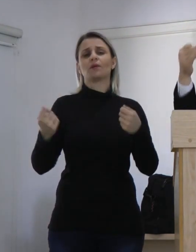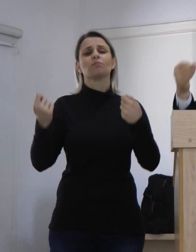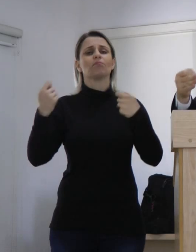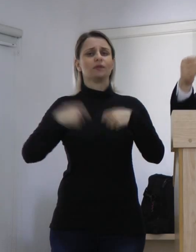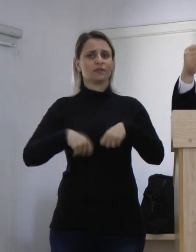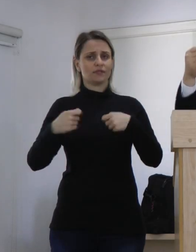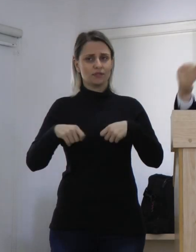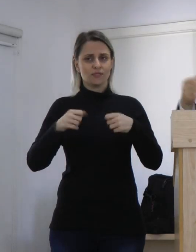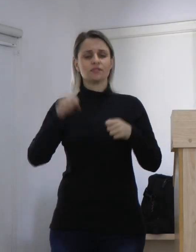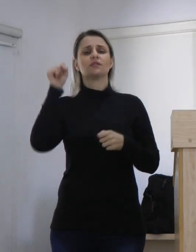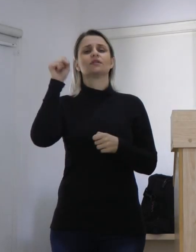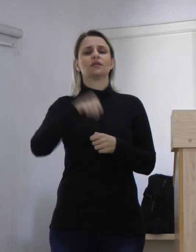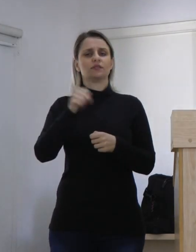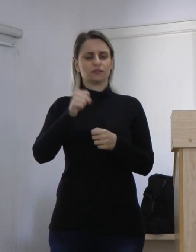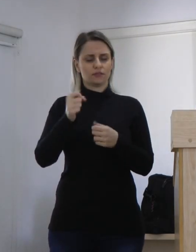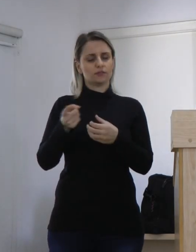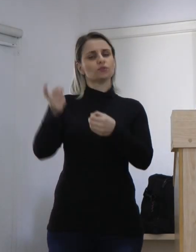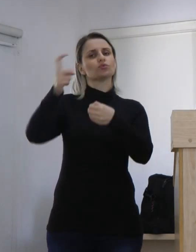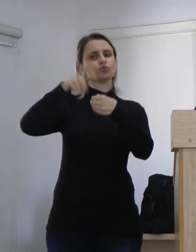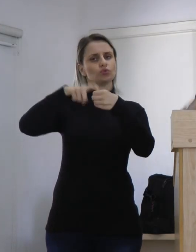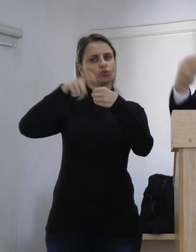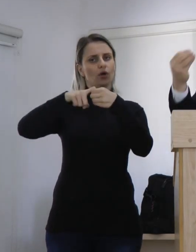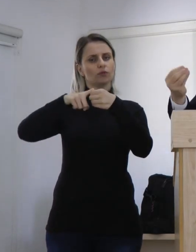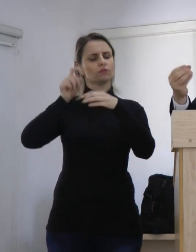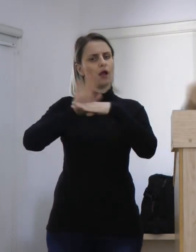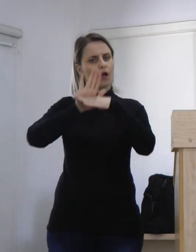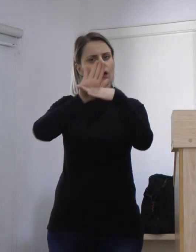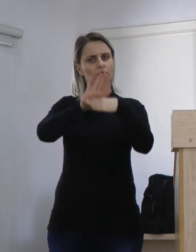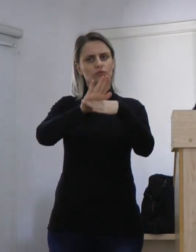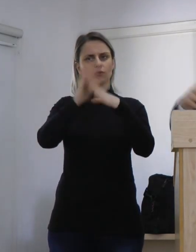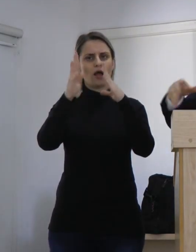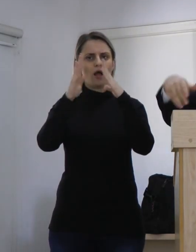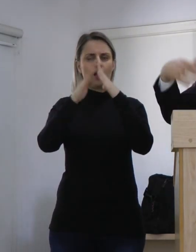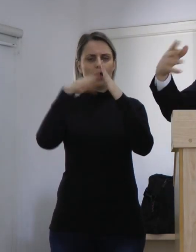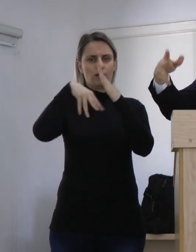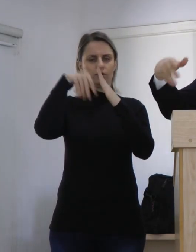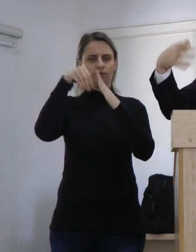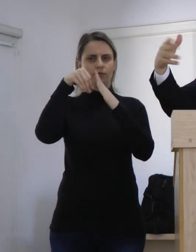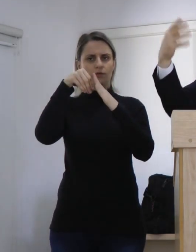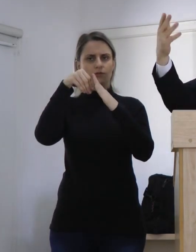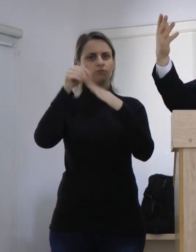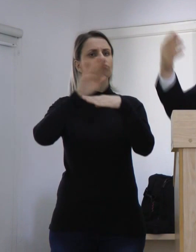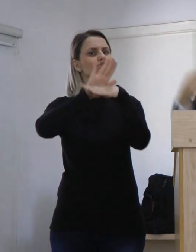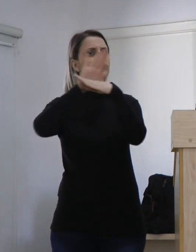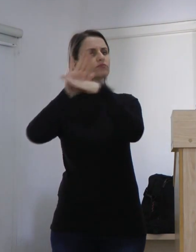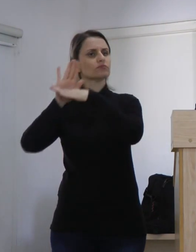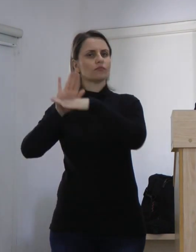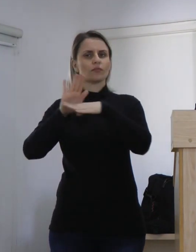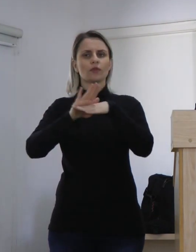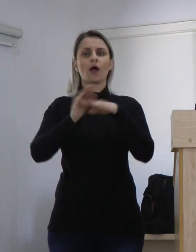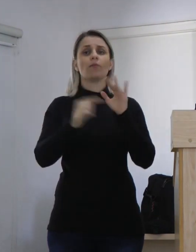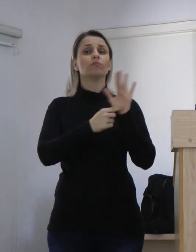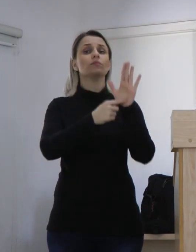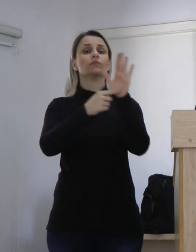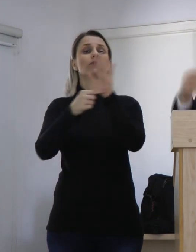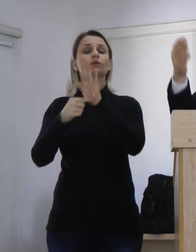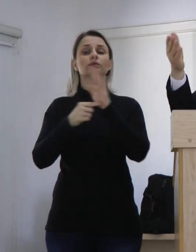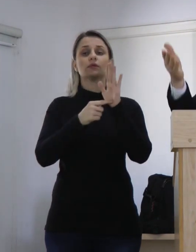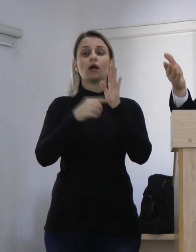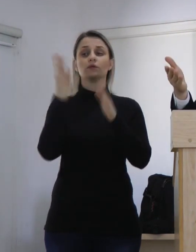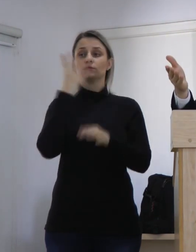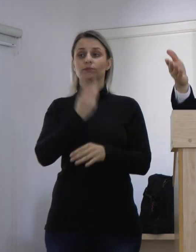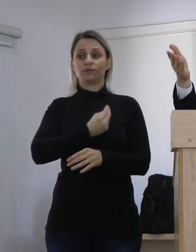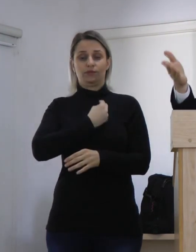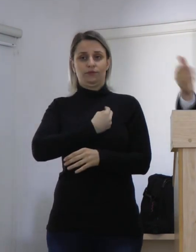de colaborar com a nossa casa espírita. Vamos ajudar a levar essa doutrina a muitos outros corações.